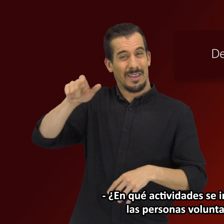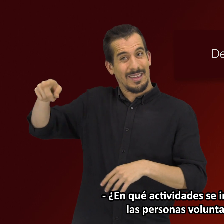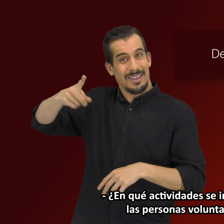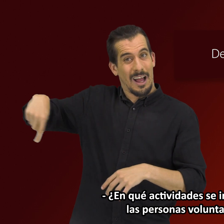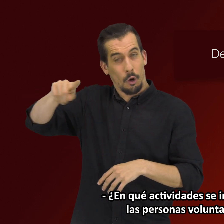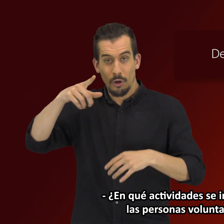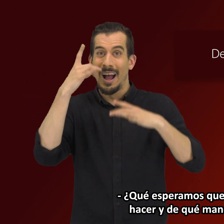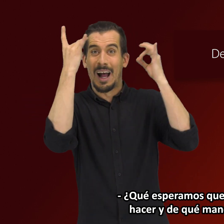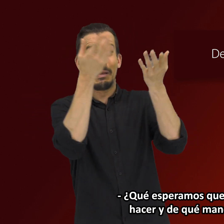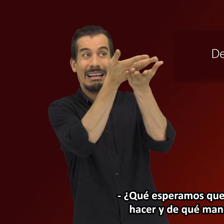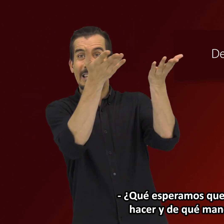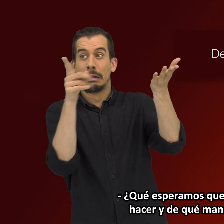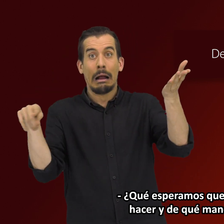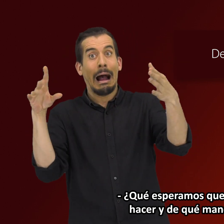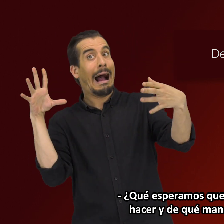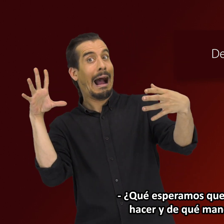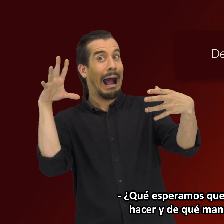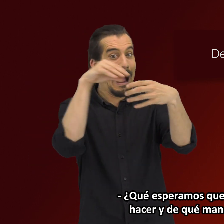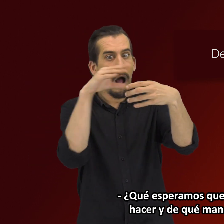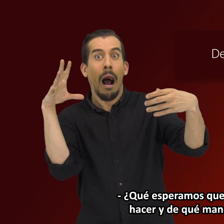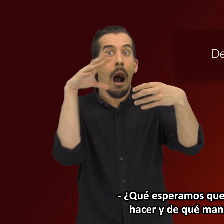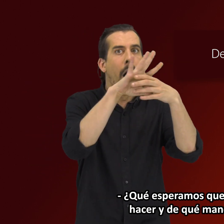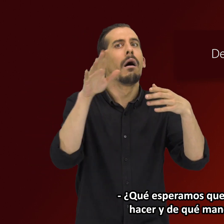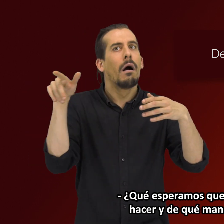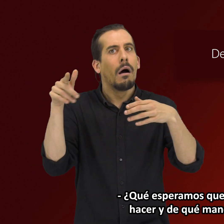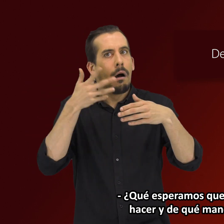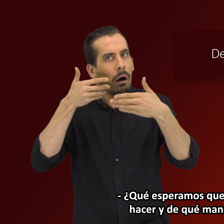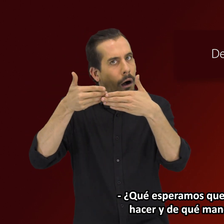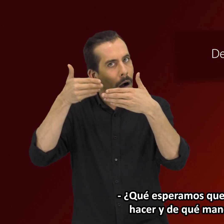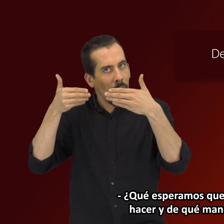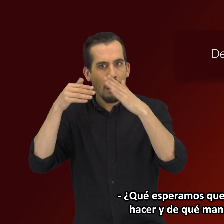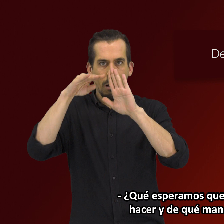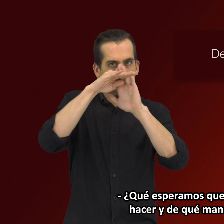voluntarias, qué esperamos que sepan hacer y de qué manera.